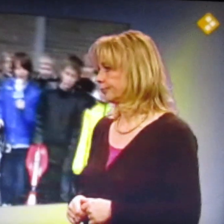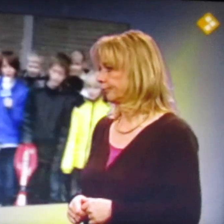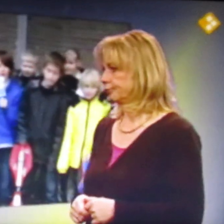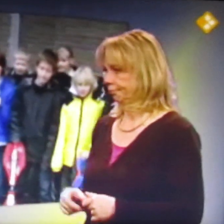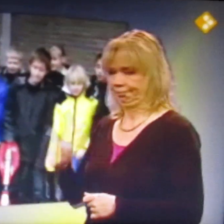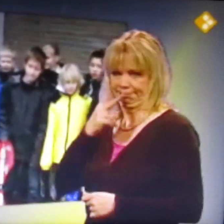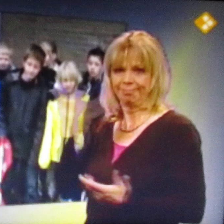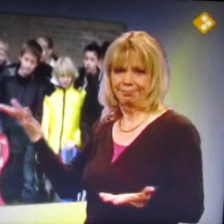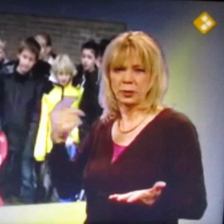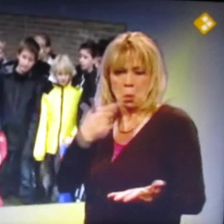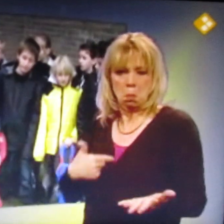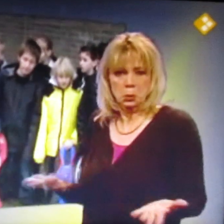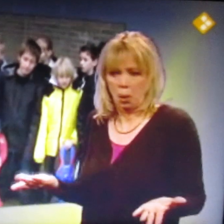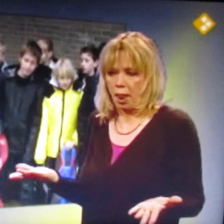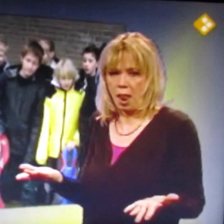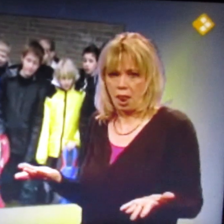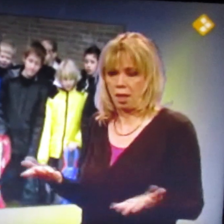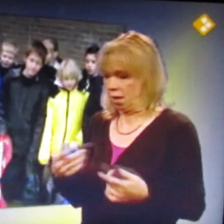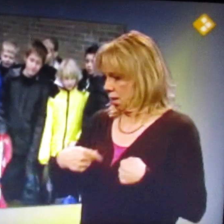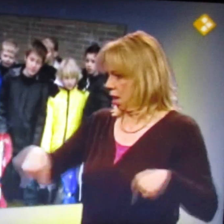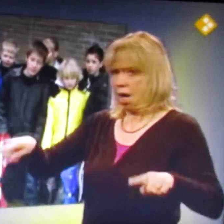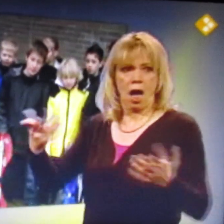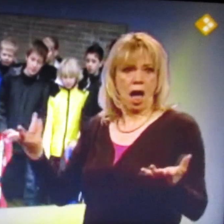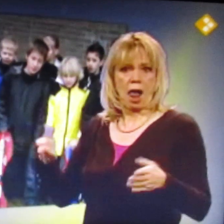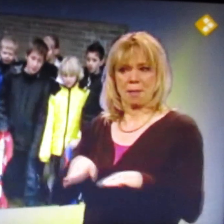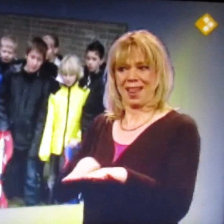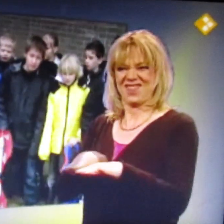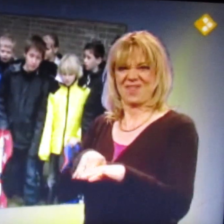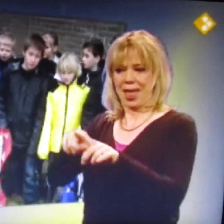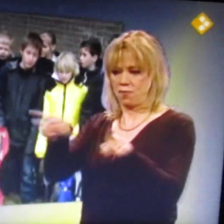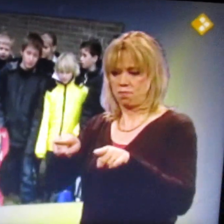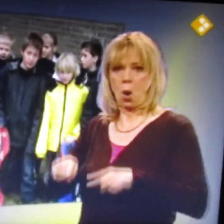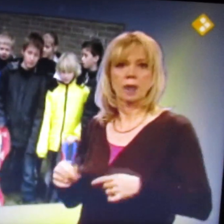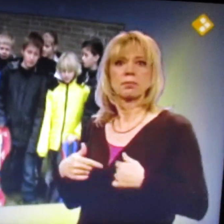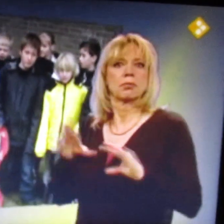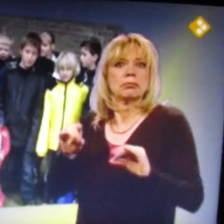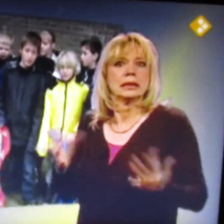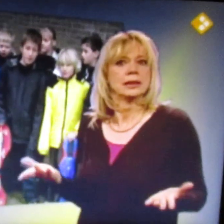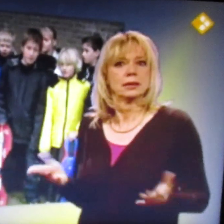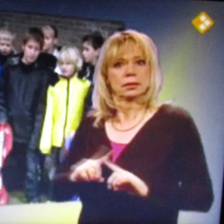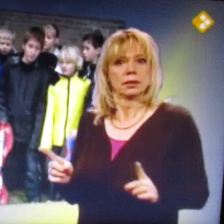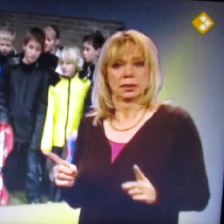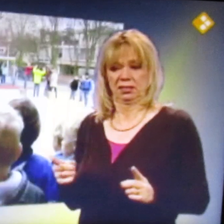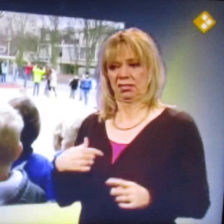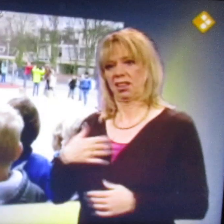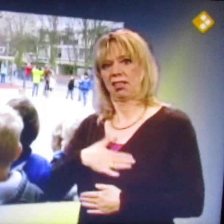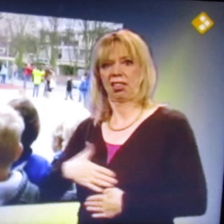Zie je nou, dit bedoel ik nou. We hebben allemaal een waveboard, maar we mogen er niks mee doen. Nu is het pauze en we vervelen ons te